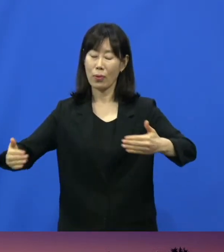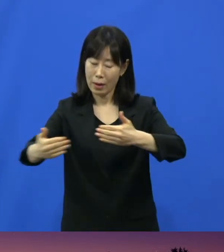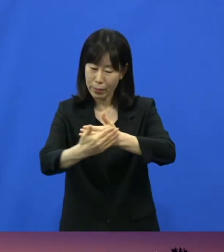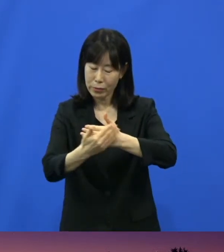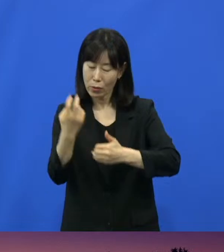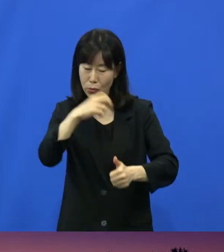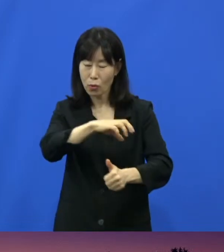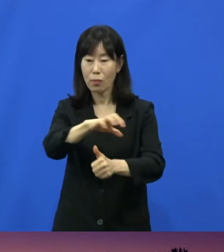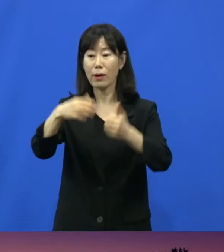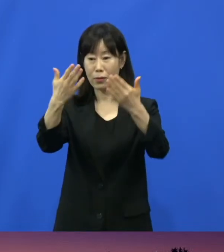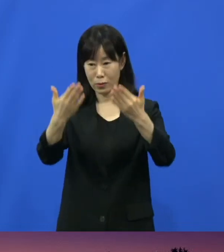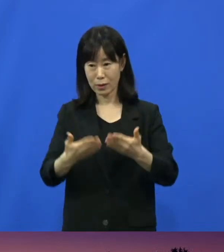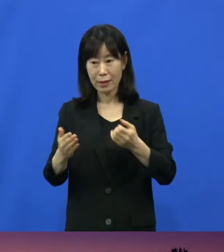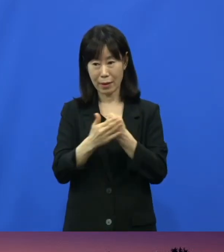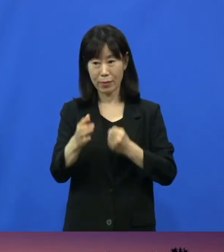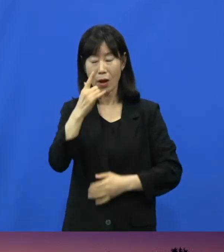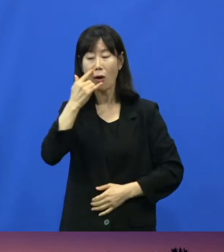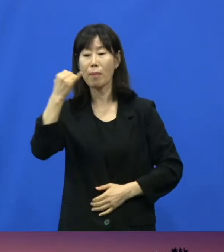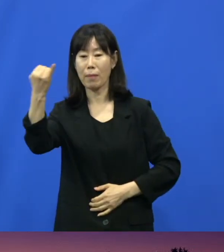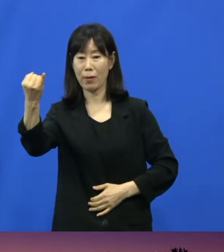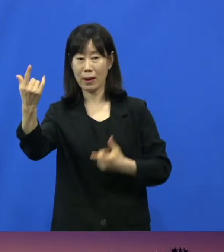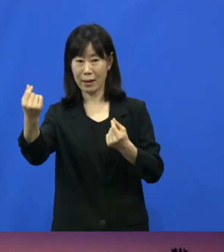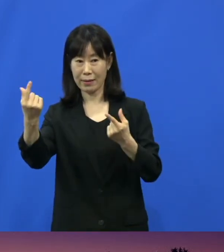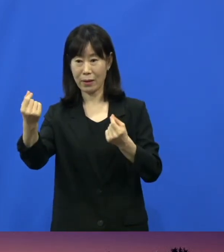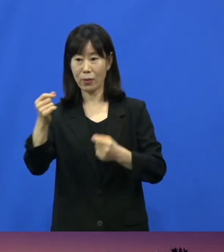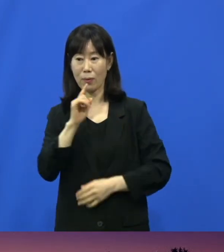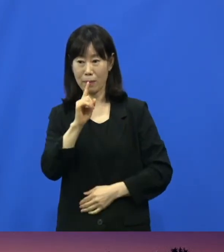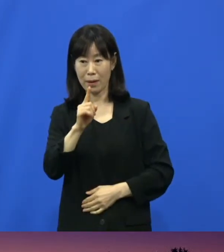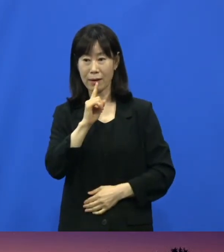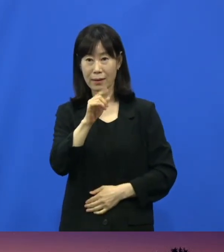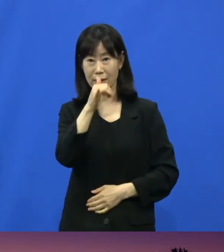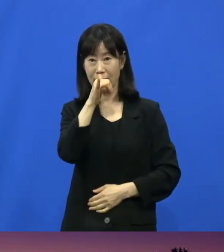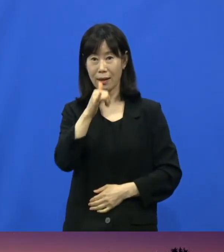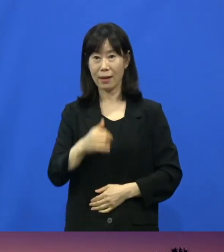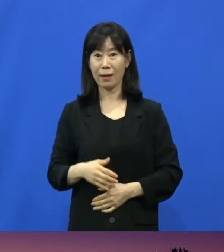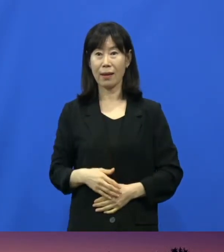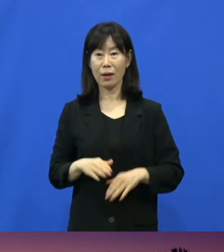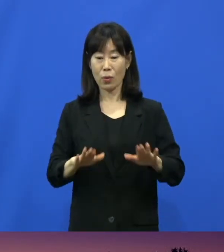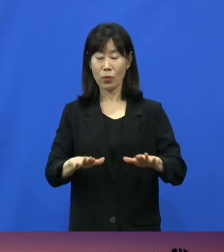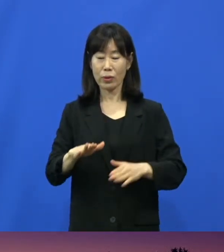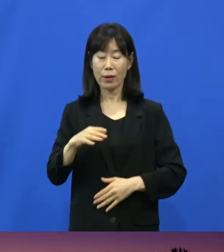그래서 오늘 시인의 고백이 뭐예요? 내 영혼이 젖된 아이와 같습니다.